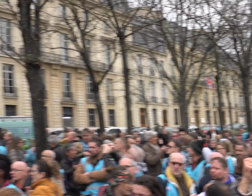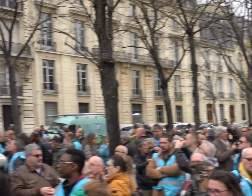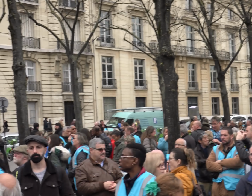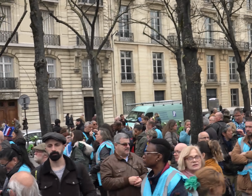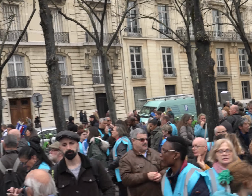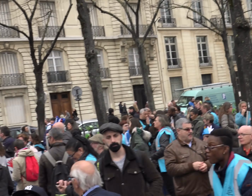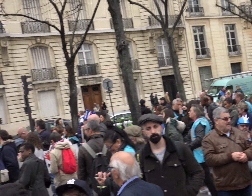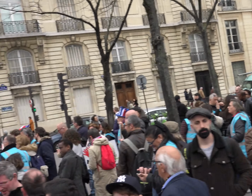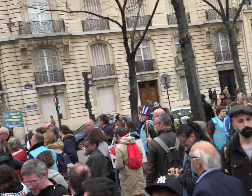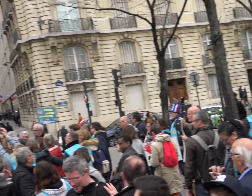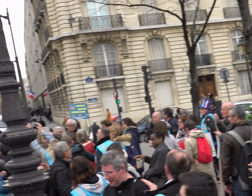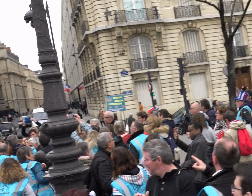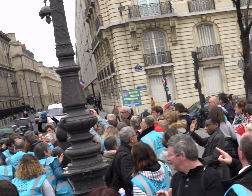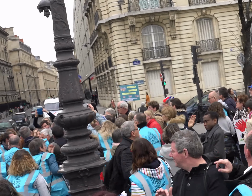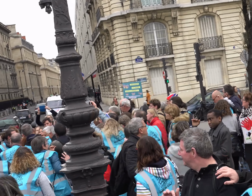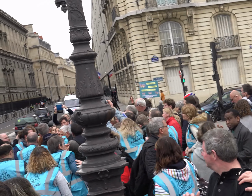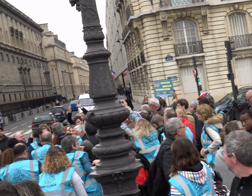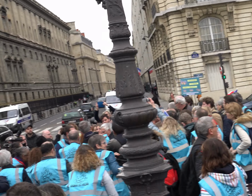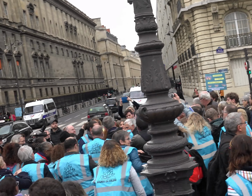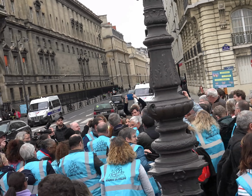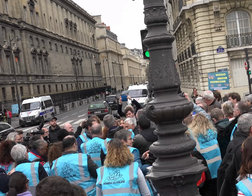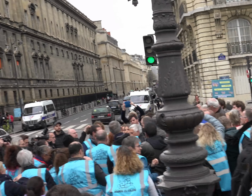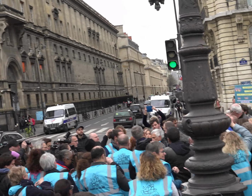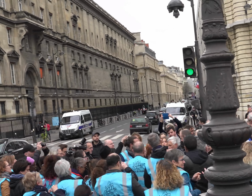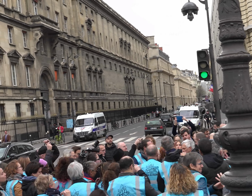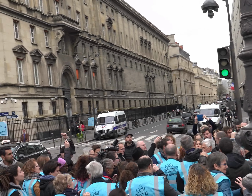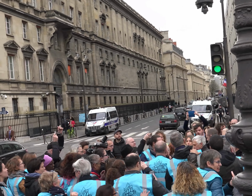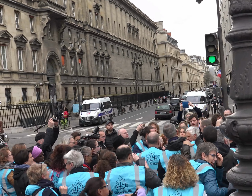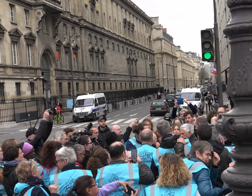Oh je tiens, ok. les les Il ...